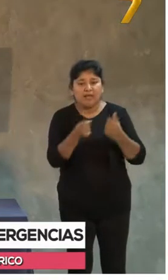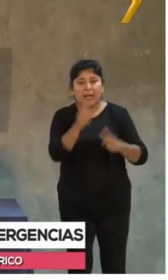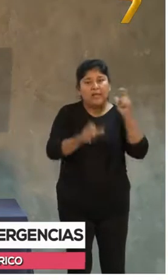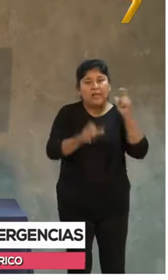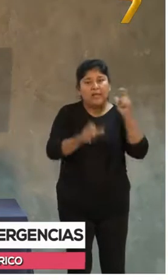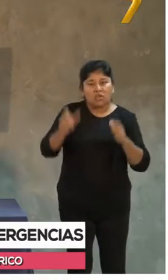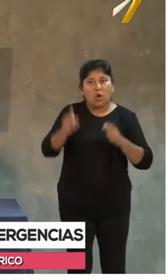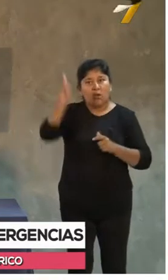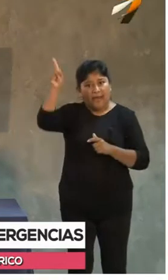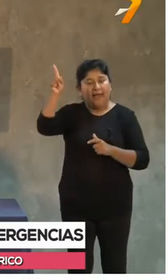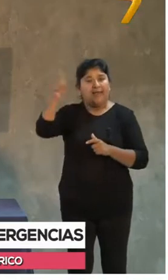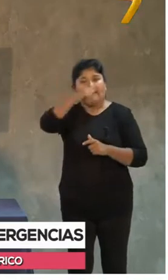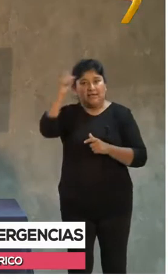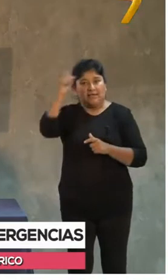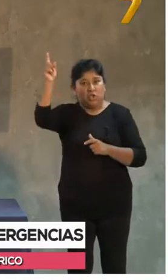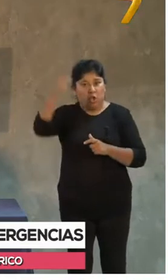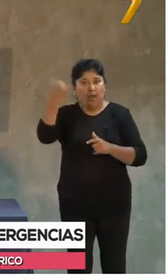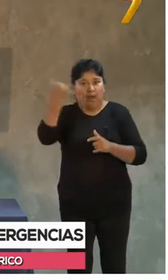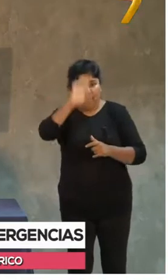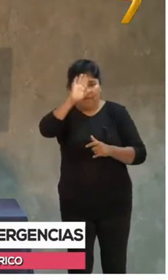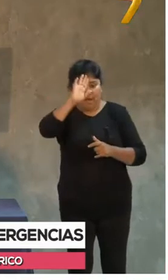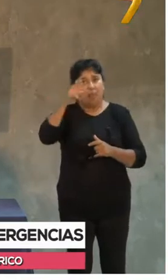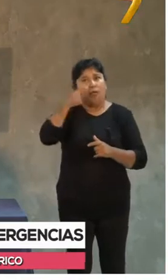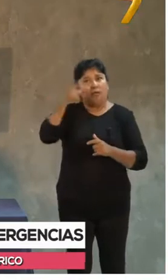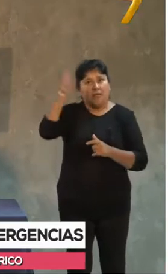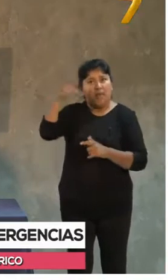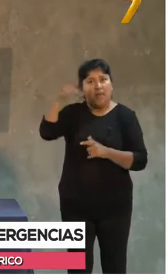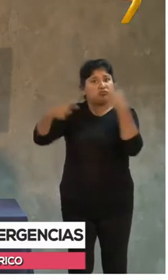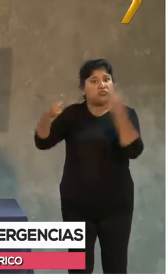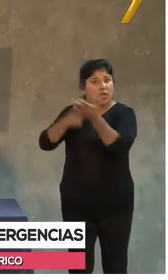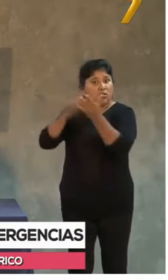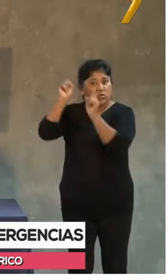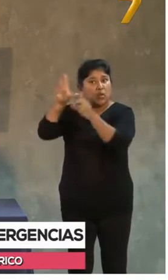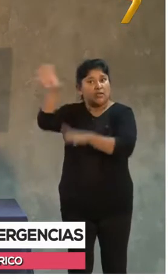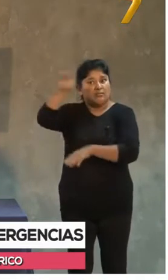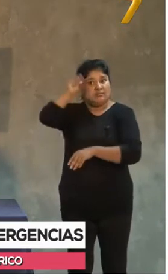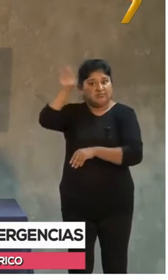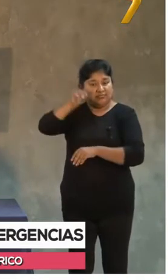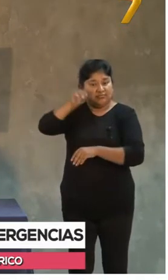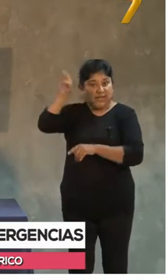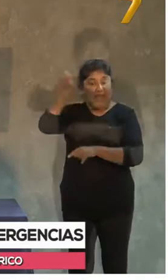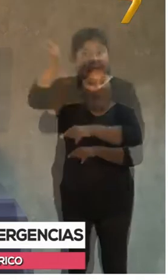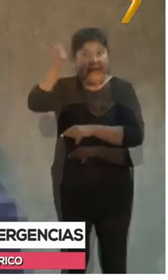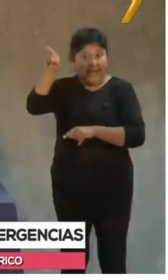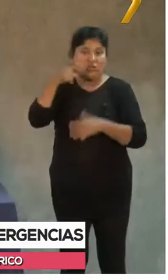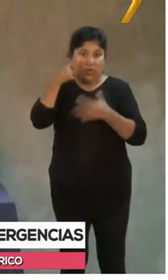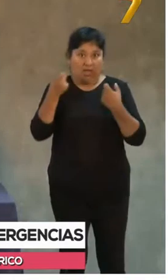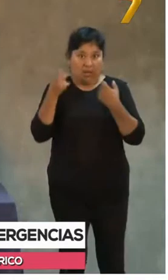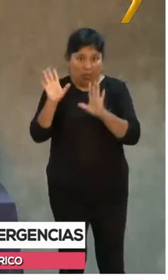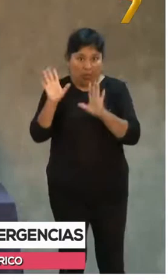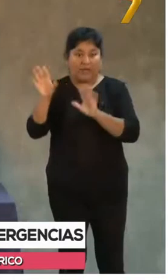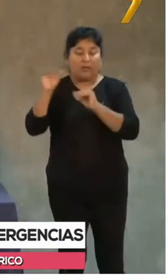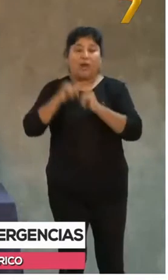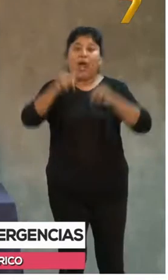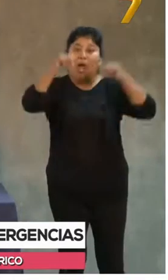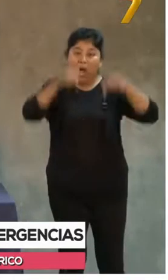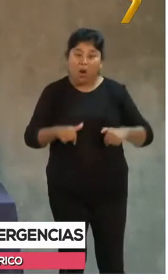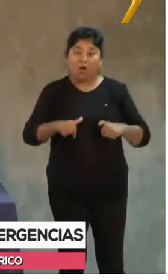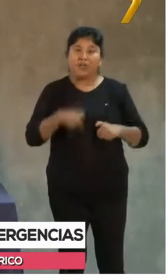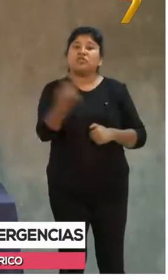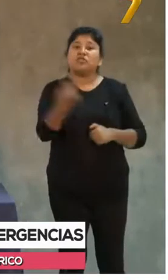desde Nación, siguiendo el criterio que ellos tienen también, en este momento consideramos como una amenaza el ingreso